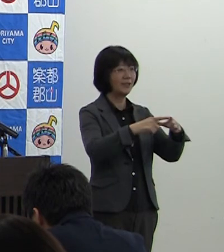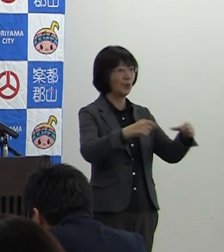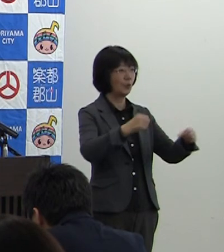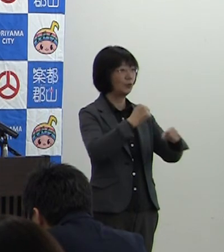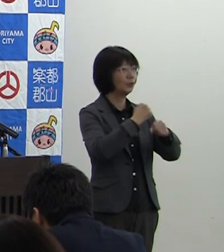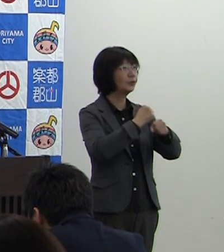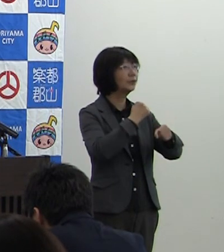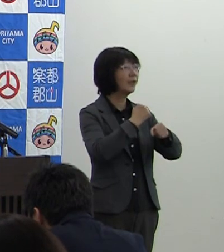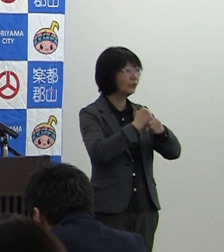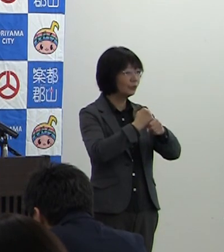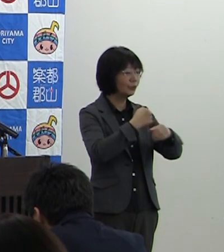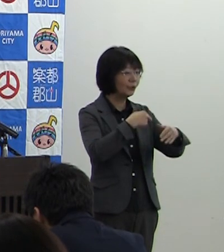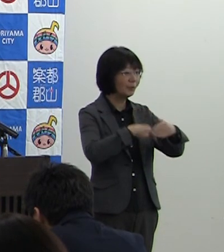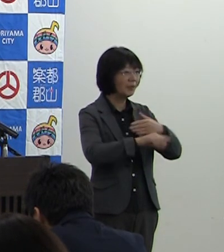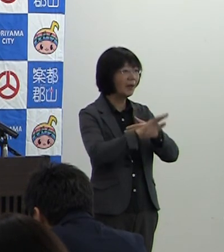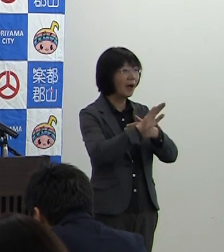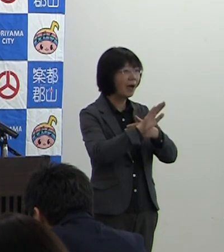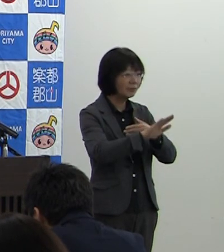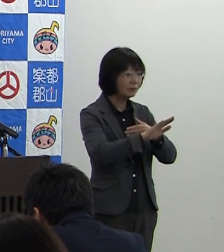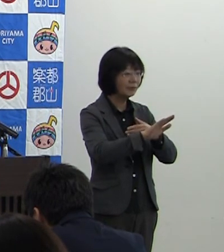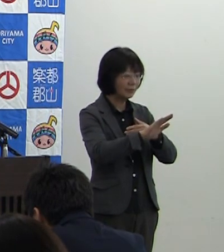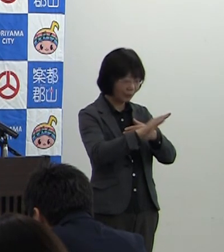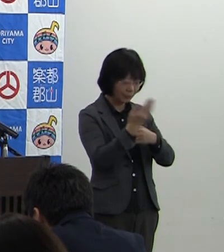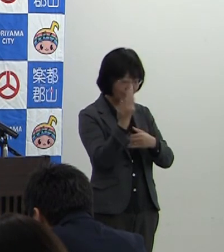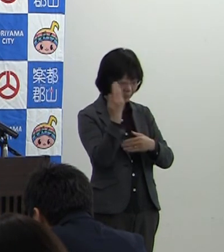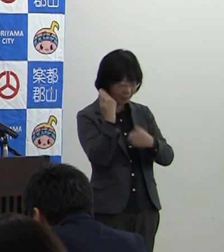というふうに、私も